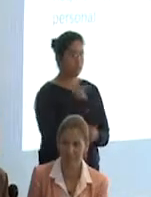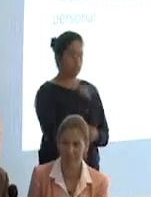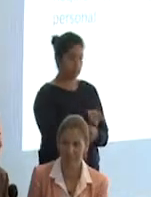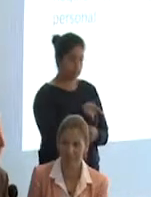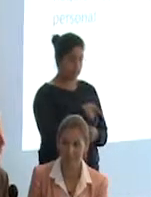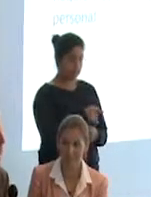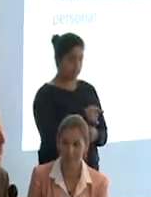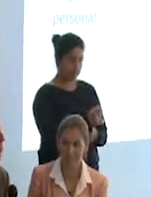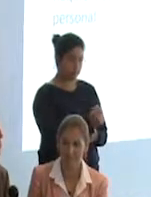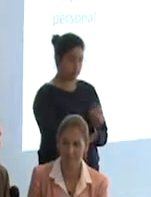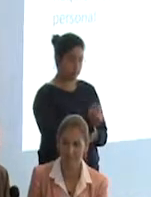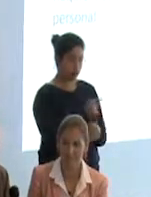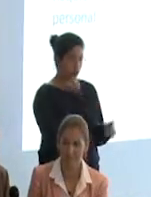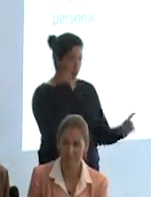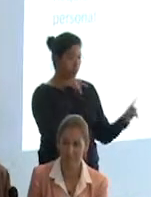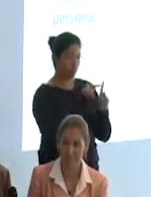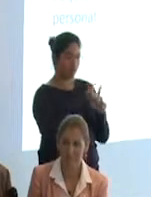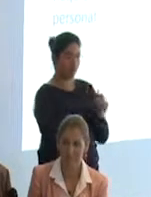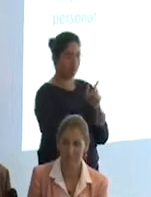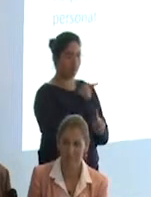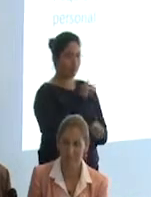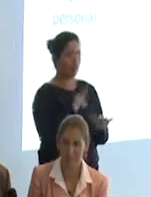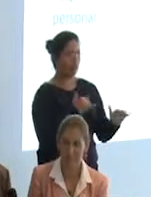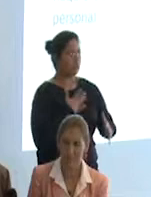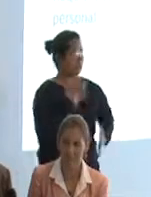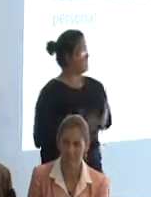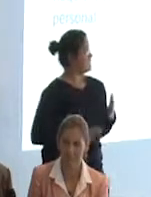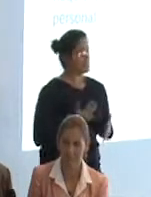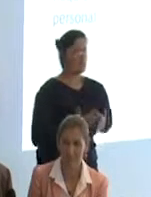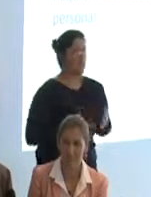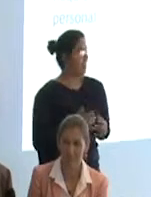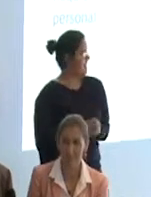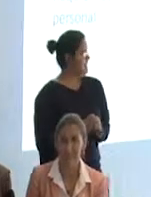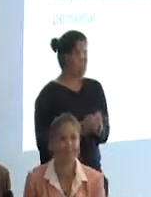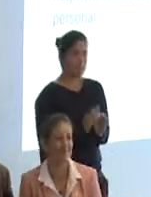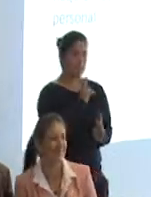esta pregunta, el objetivo de esta pregunta es ponerme en apuros.